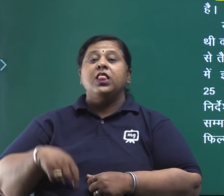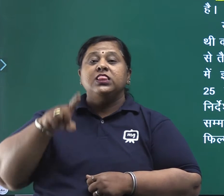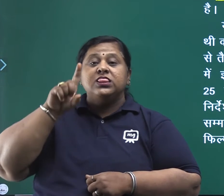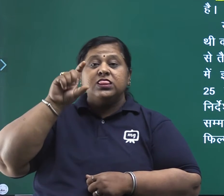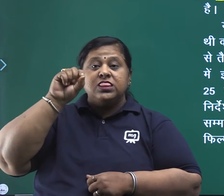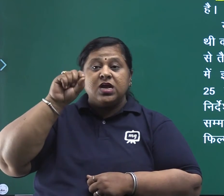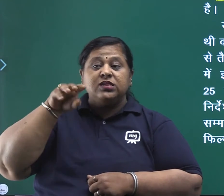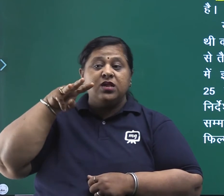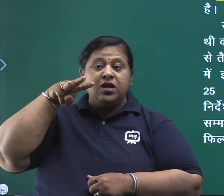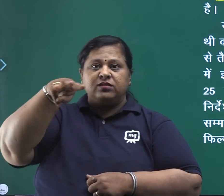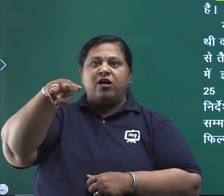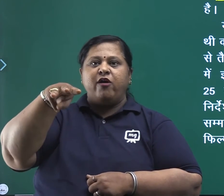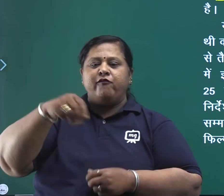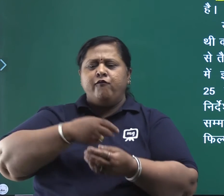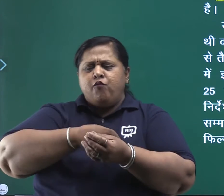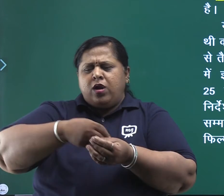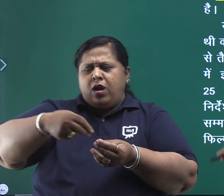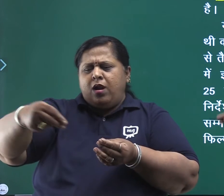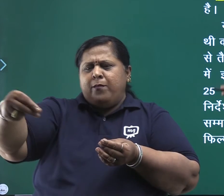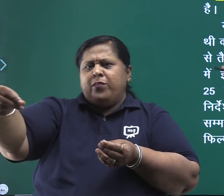10,000 फुट लंबी थी।